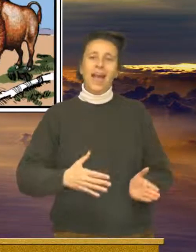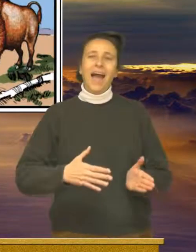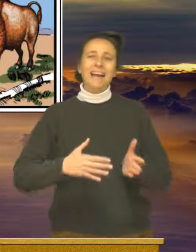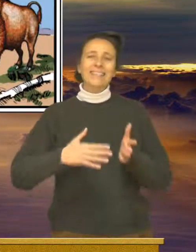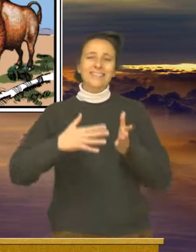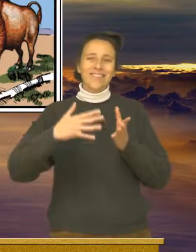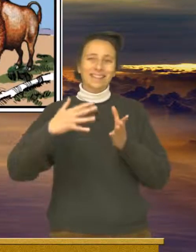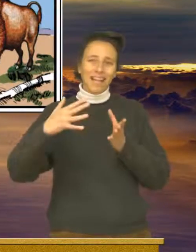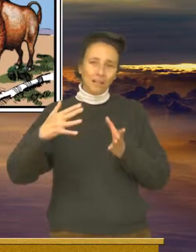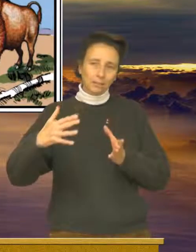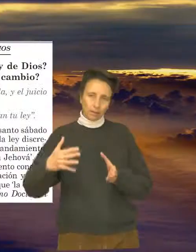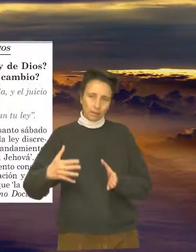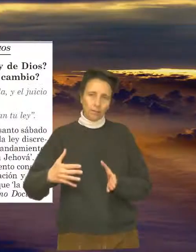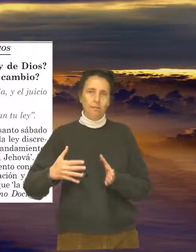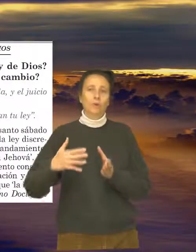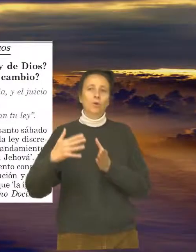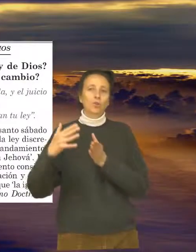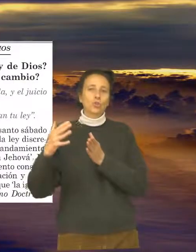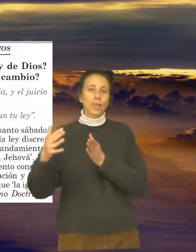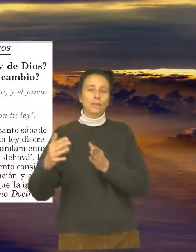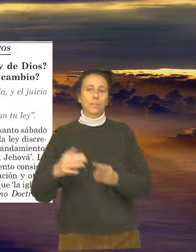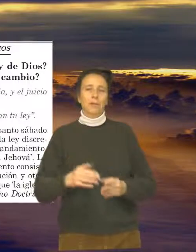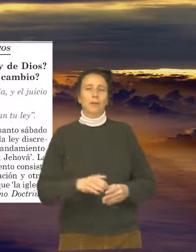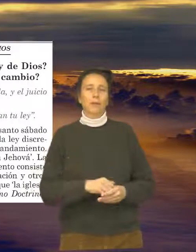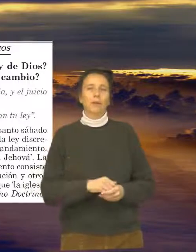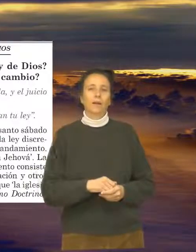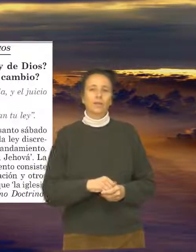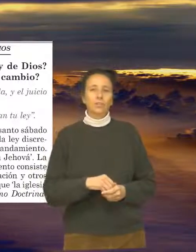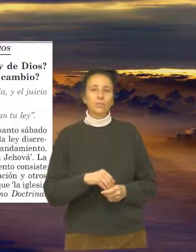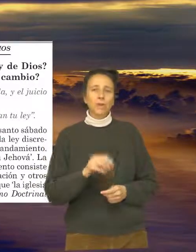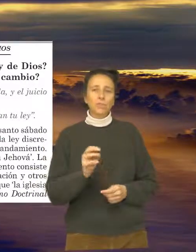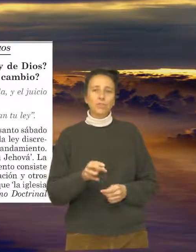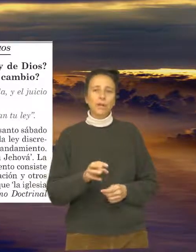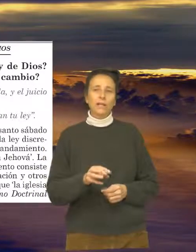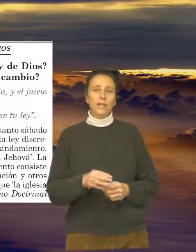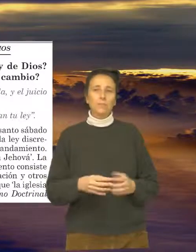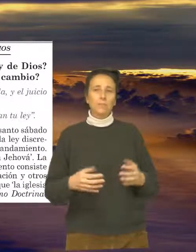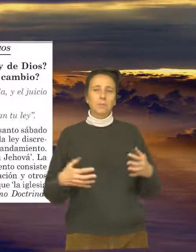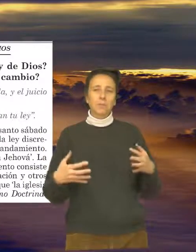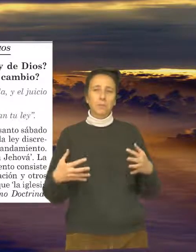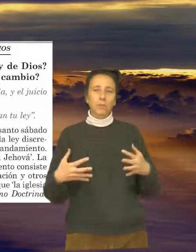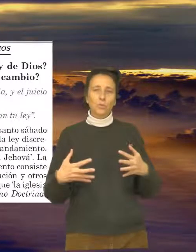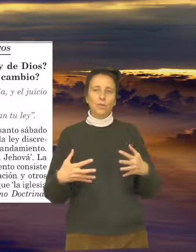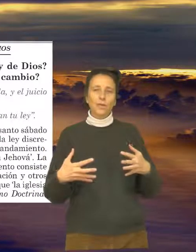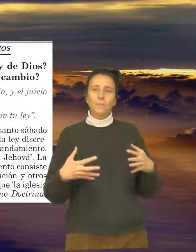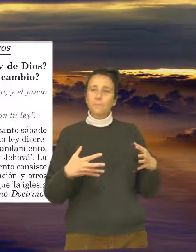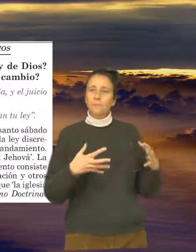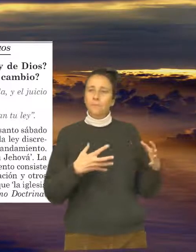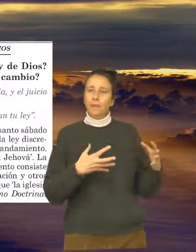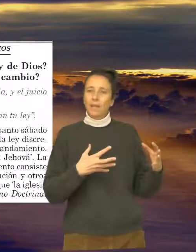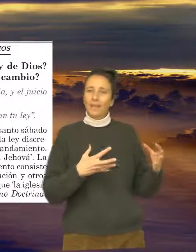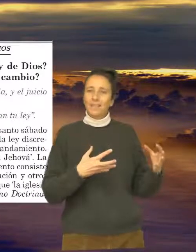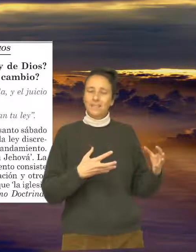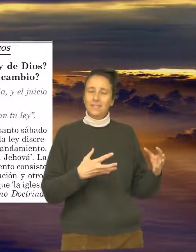proceso ascendente constantemente. Entonces nos damos cuenta que primero se produce